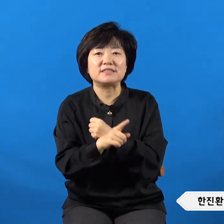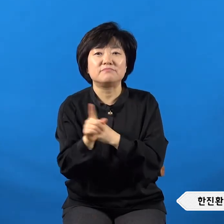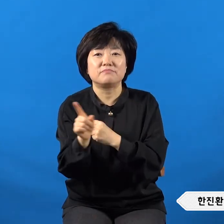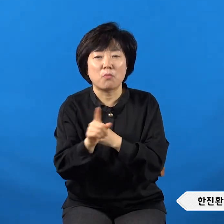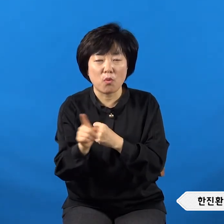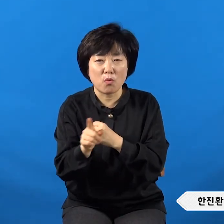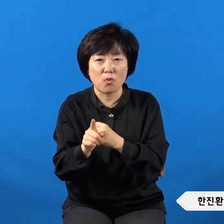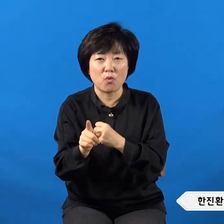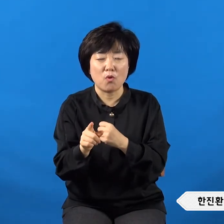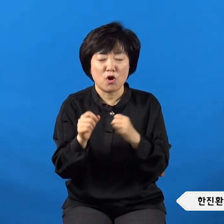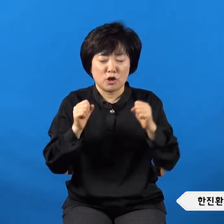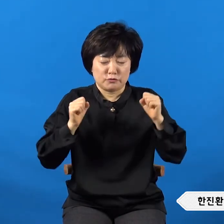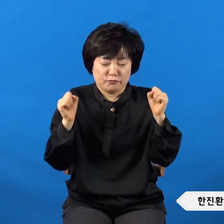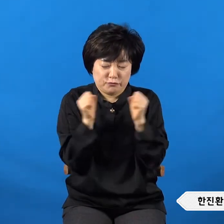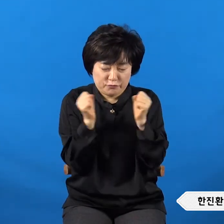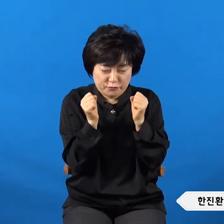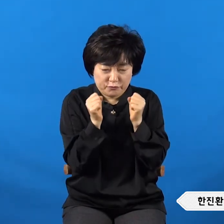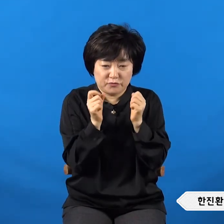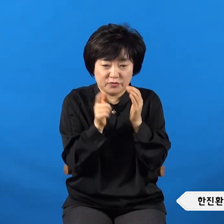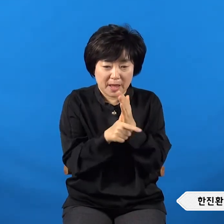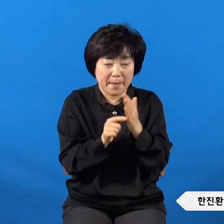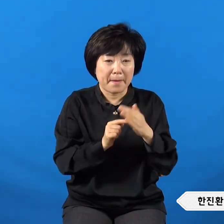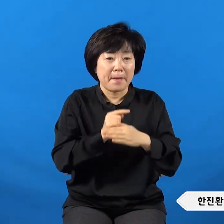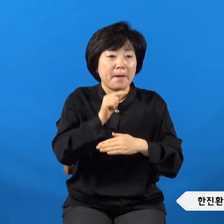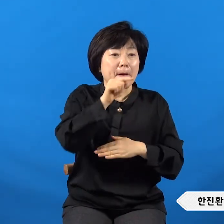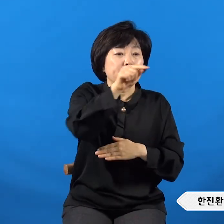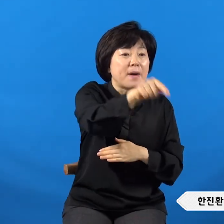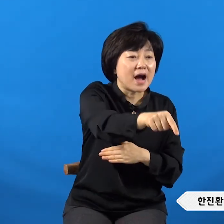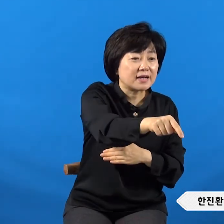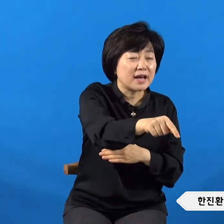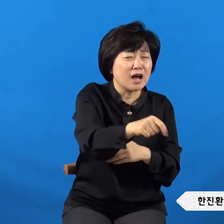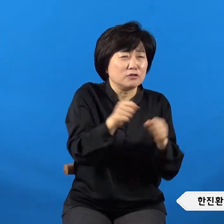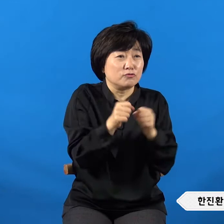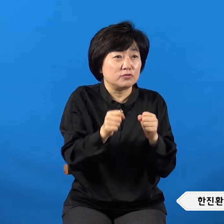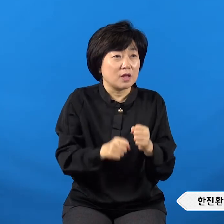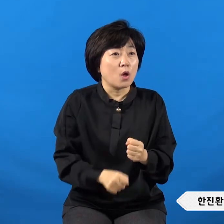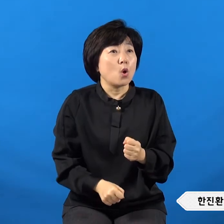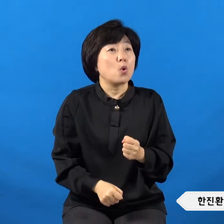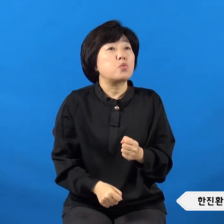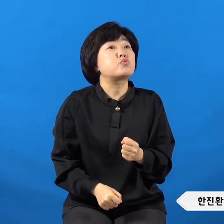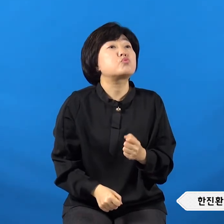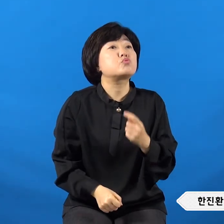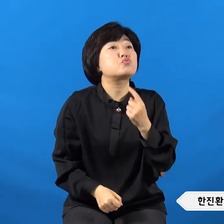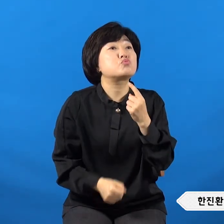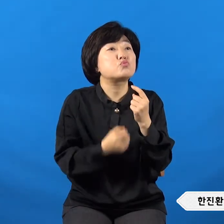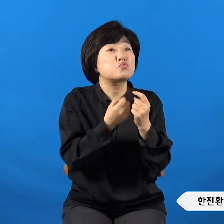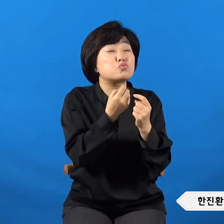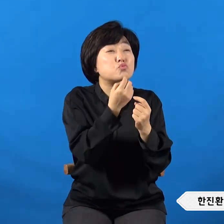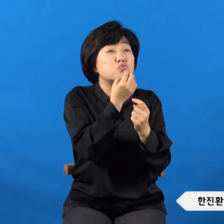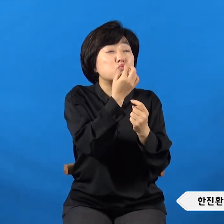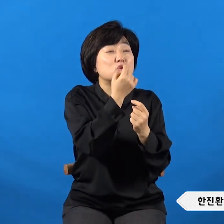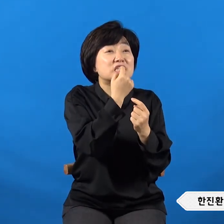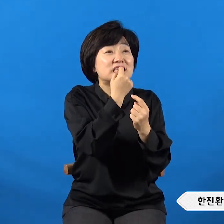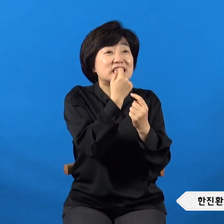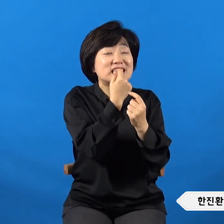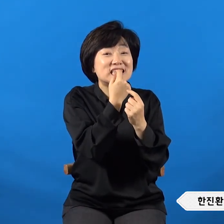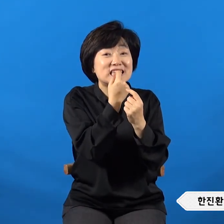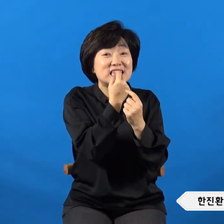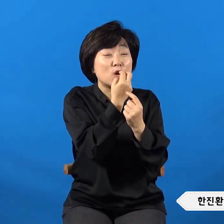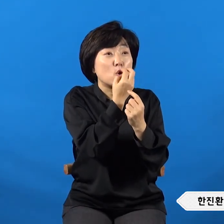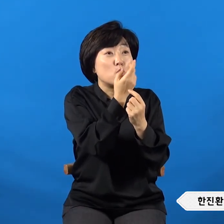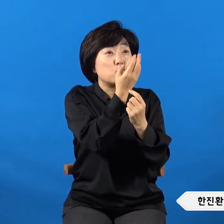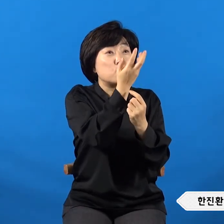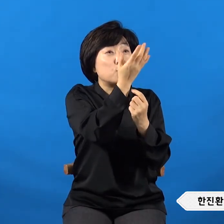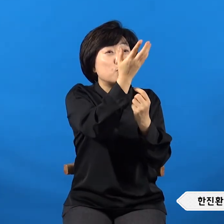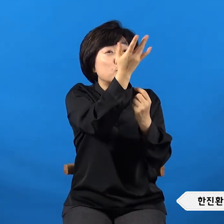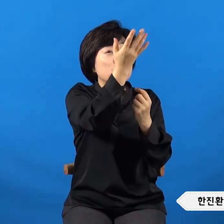보면 그것은 추운 겨울에 밖에서 후 하고 부는 입김을 의미합니다. 추운 겨울에